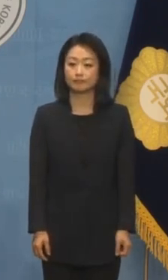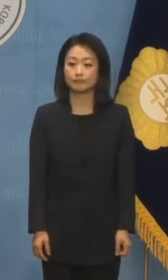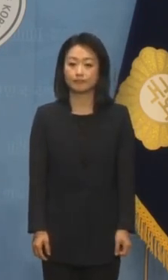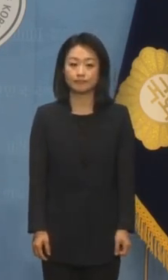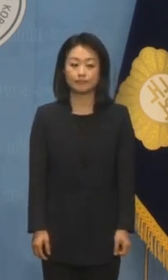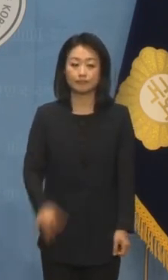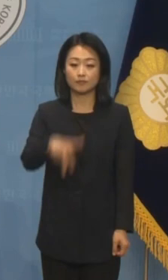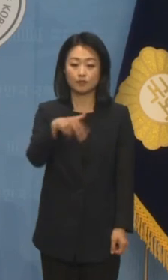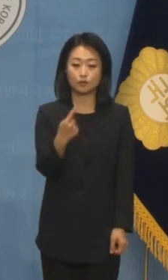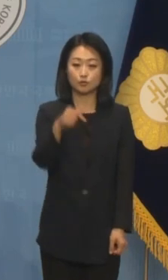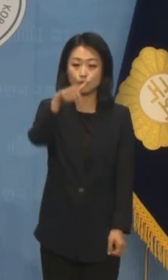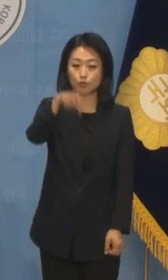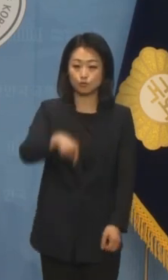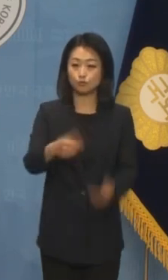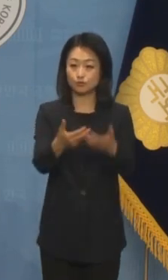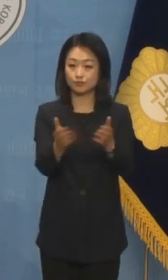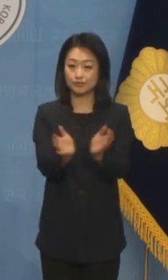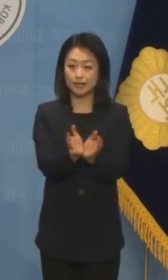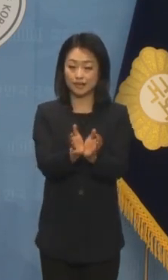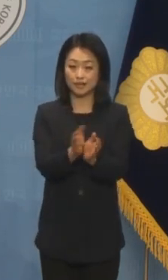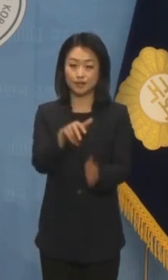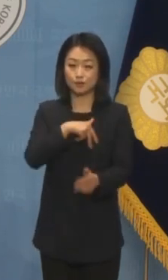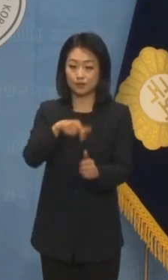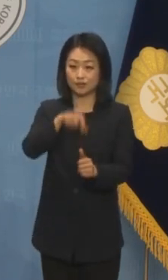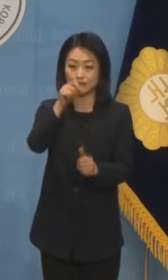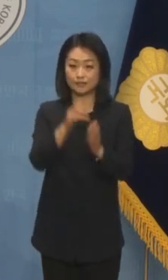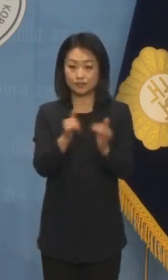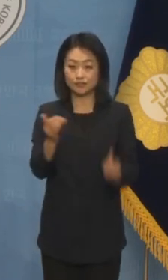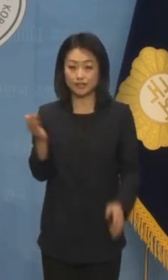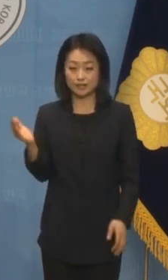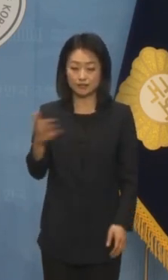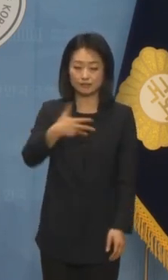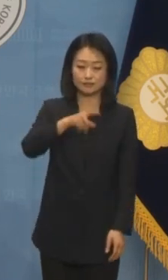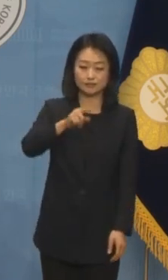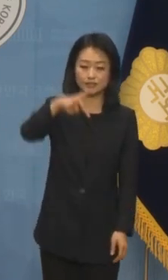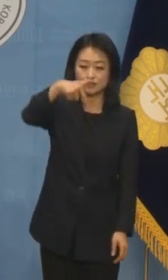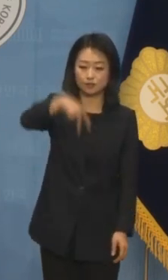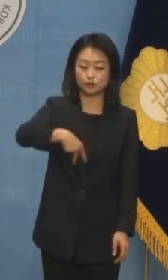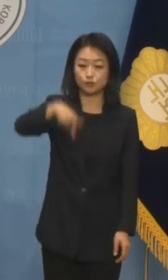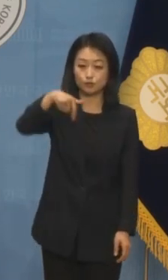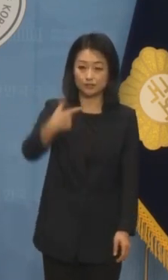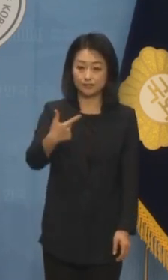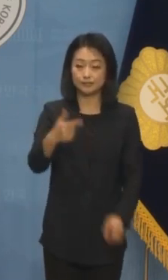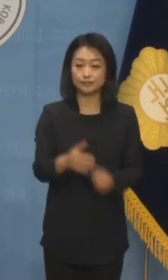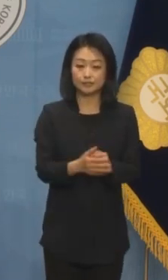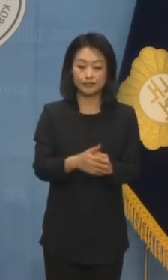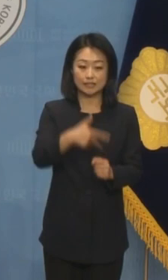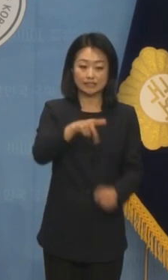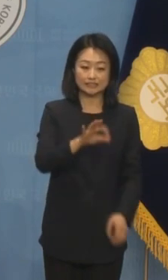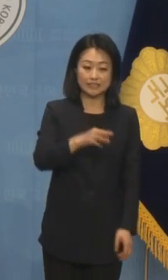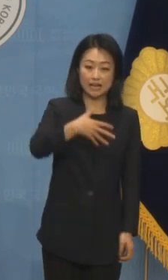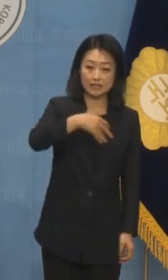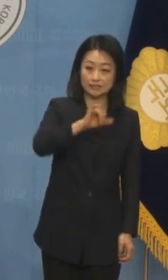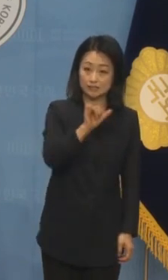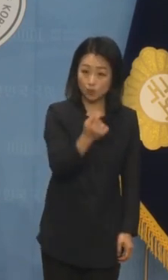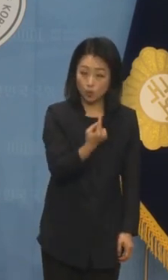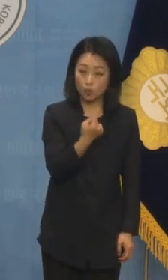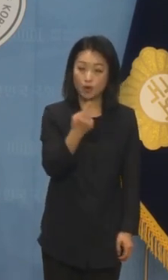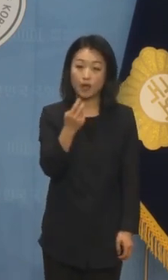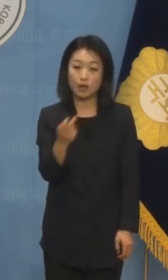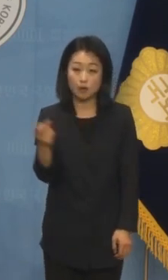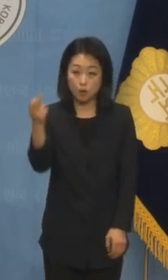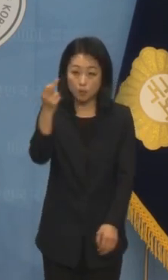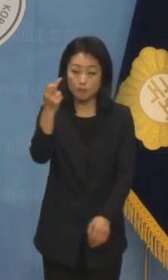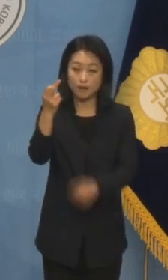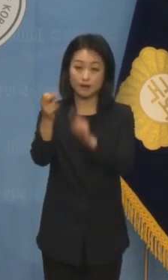네, 조국혁신당 당선자 차규근입니다. 장시호의 오빠 김영철 검사를 공수처에 고발하고